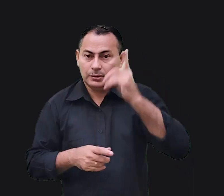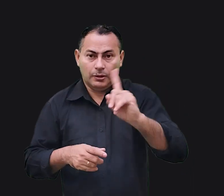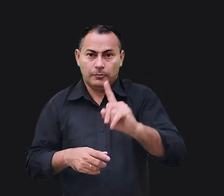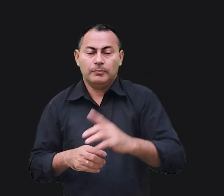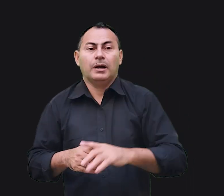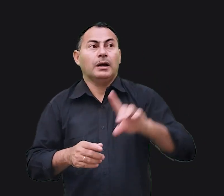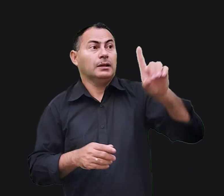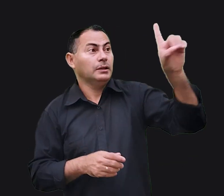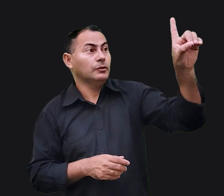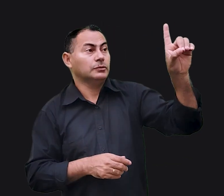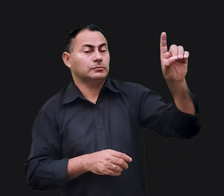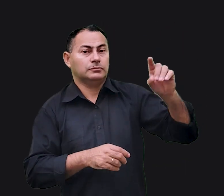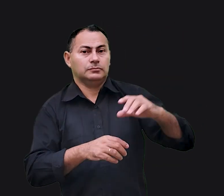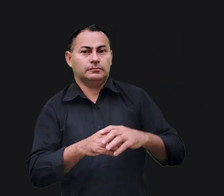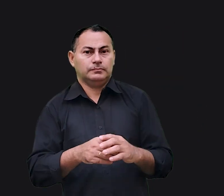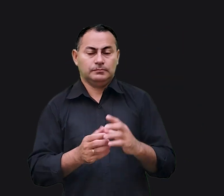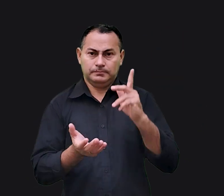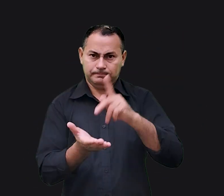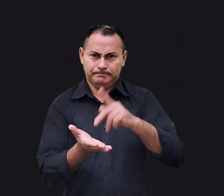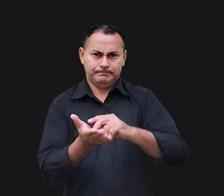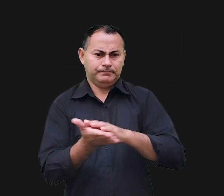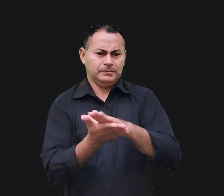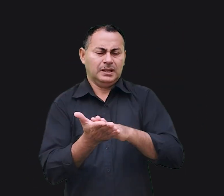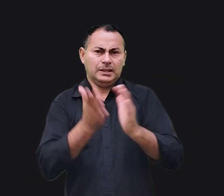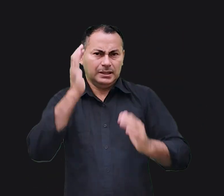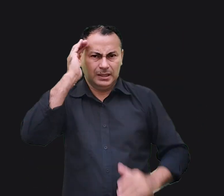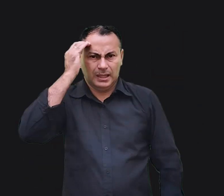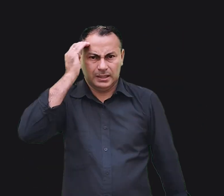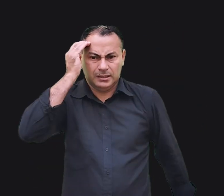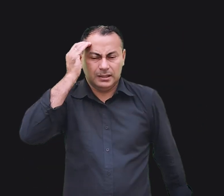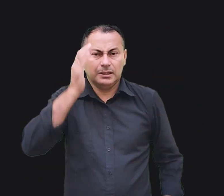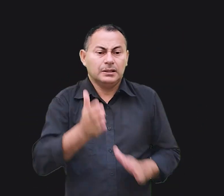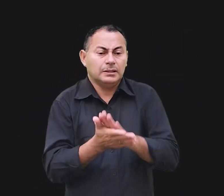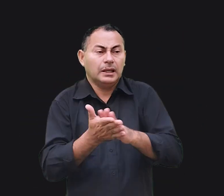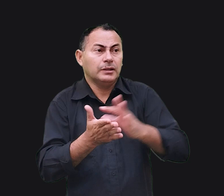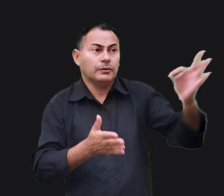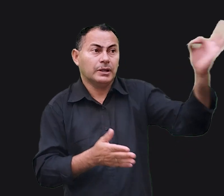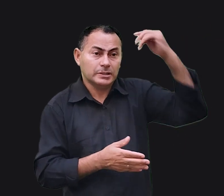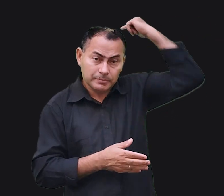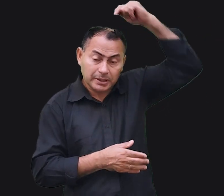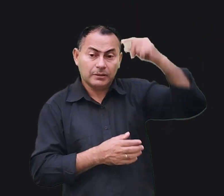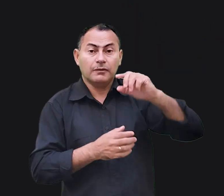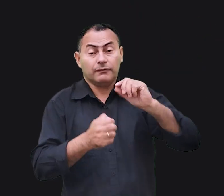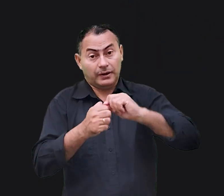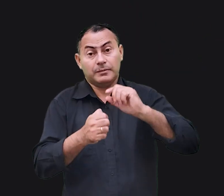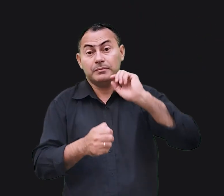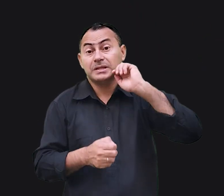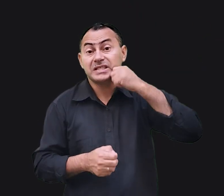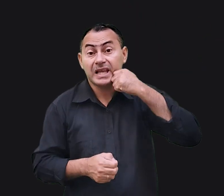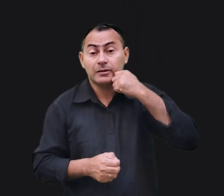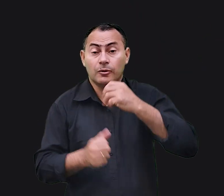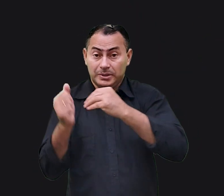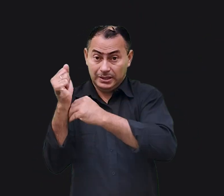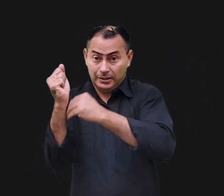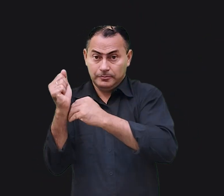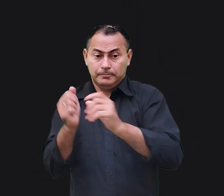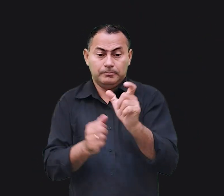mas a Deus. De fato ninguém o entende. Em espírito fala mistérios. Essas são as palavras de